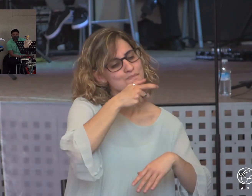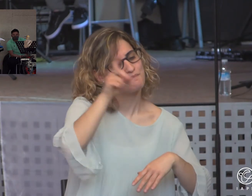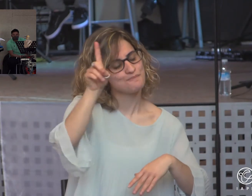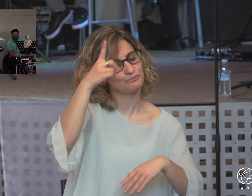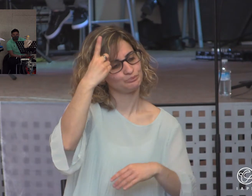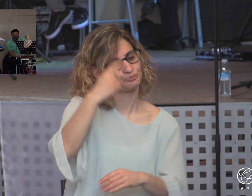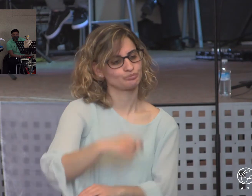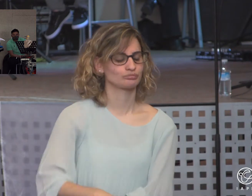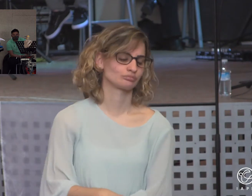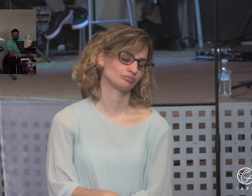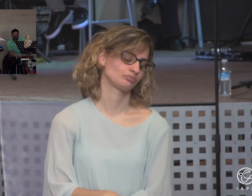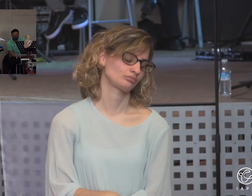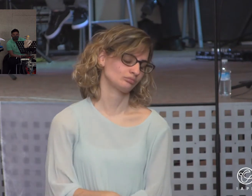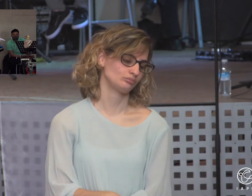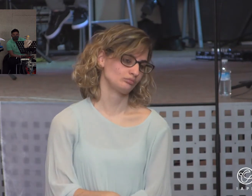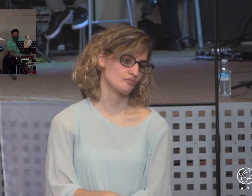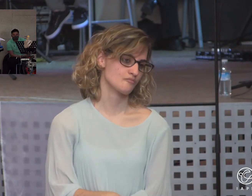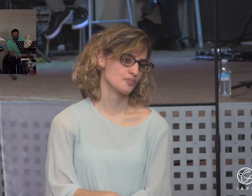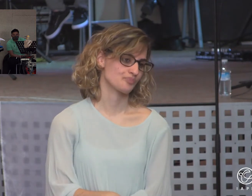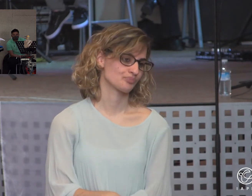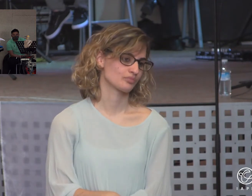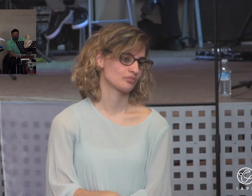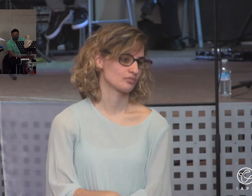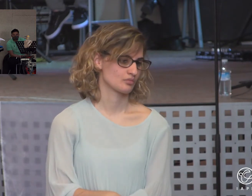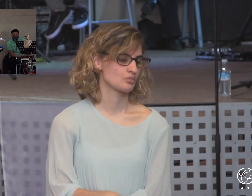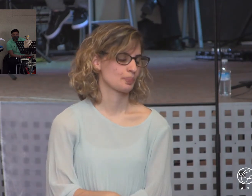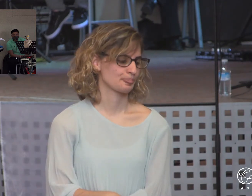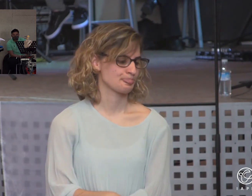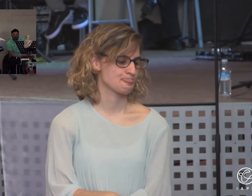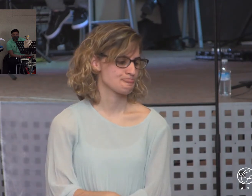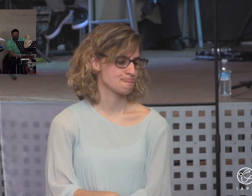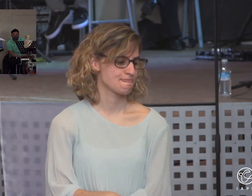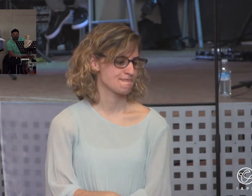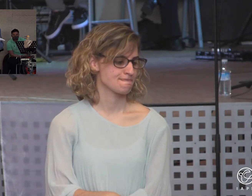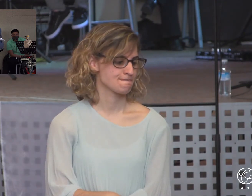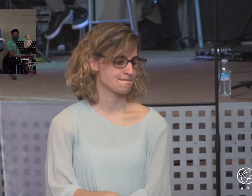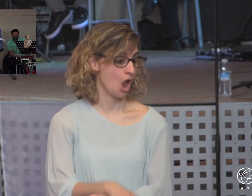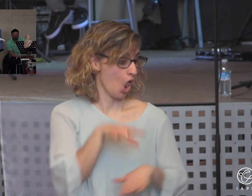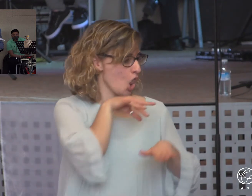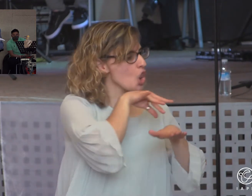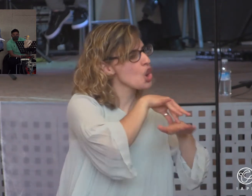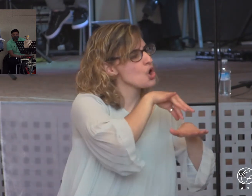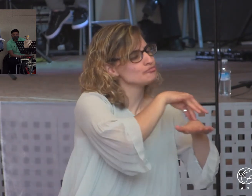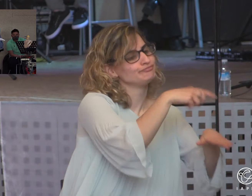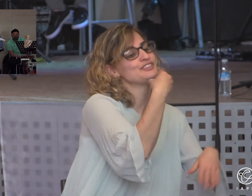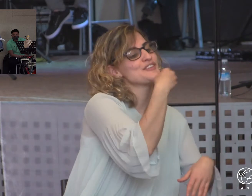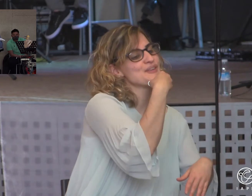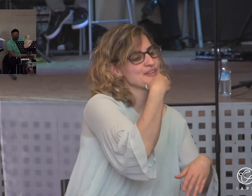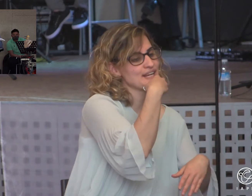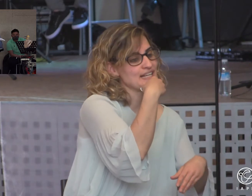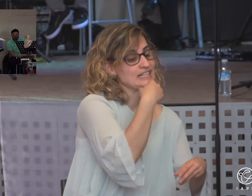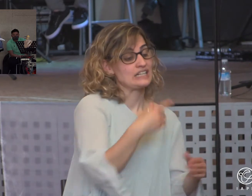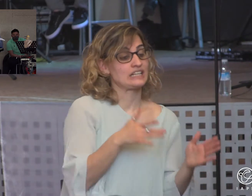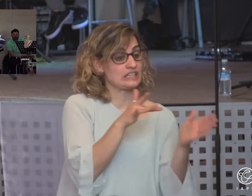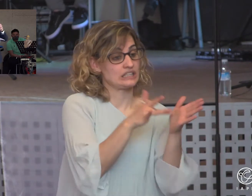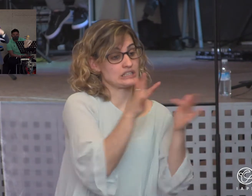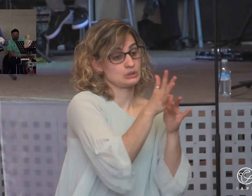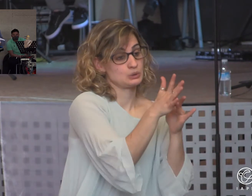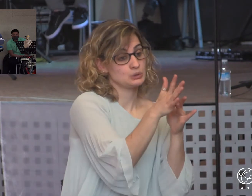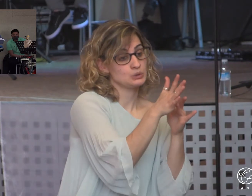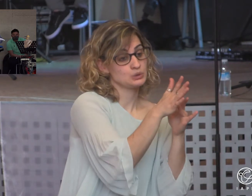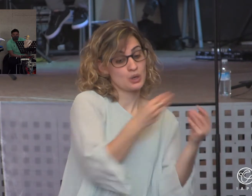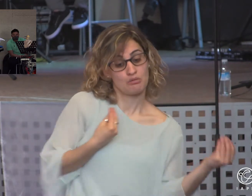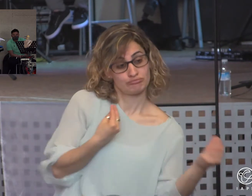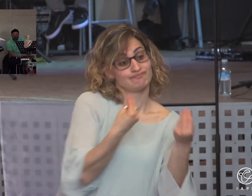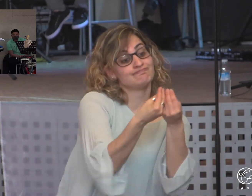sus padres, y estaba sujeto a ellos. Su madre guardaba